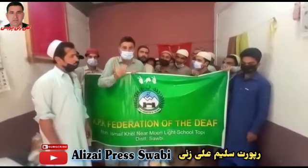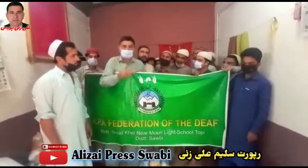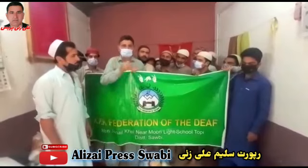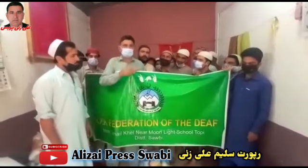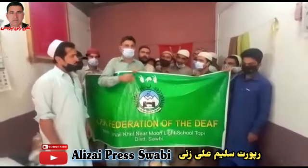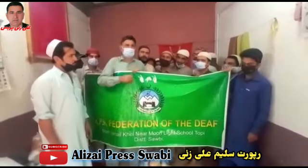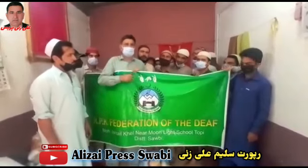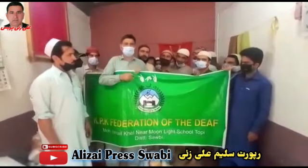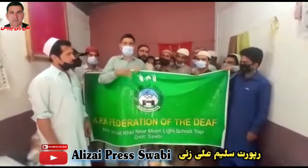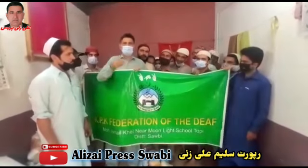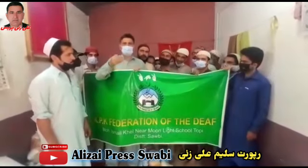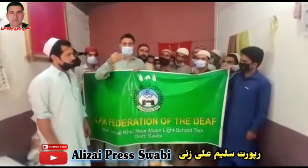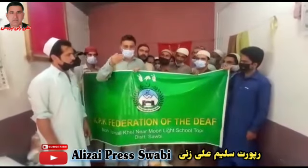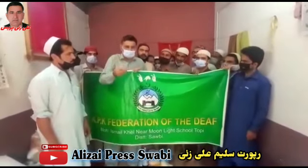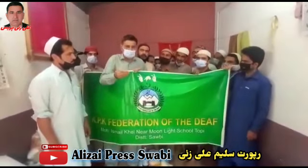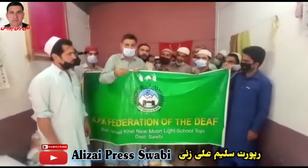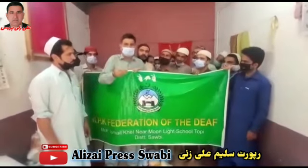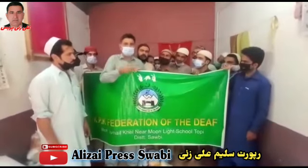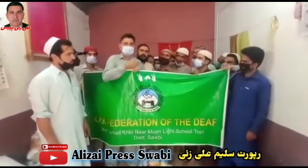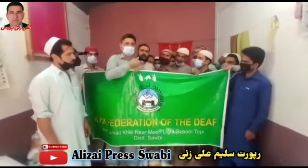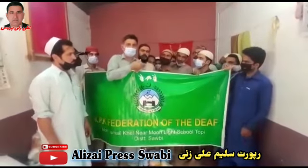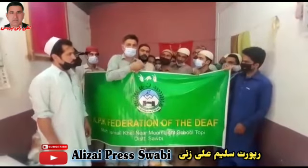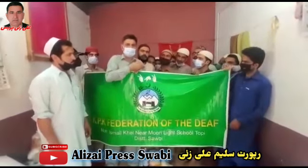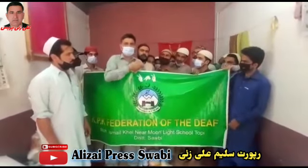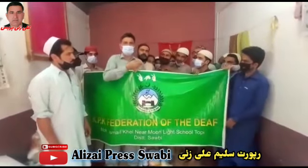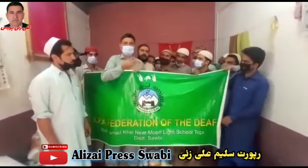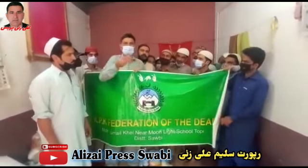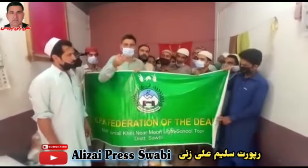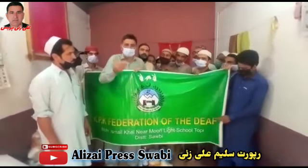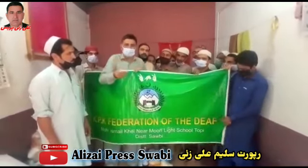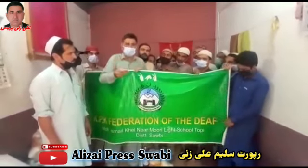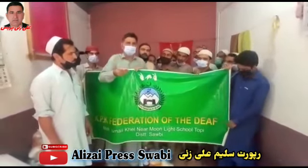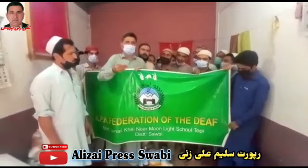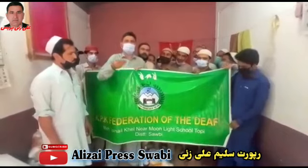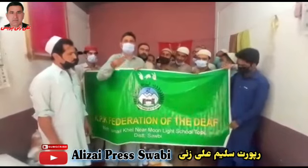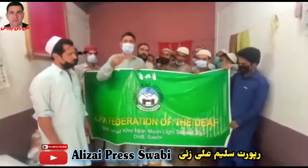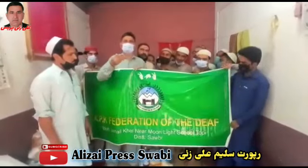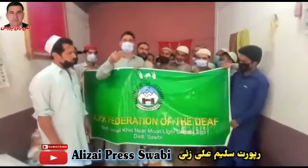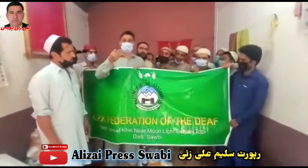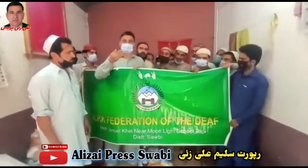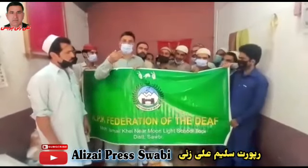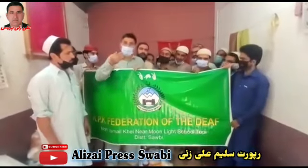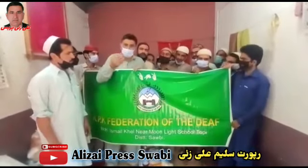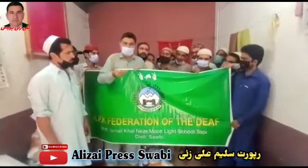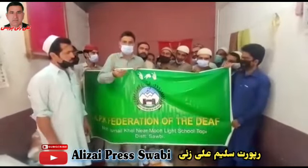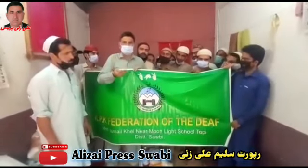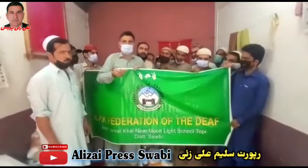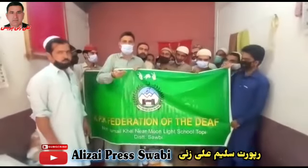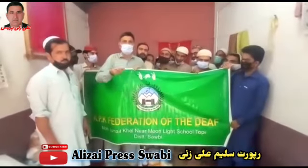پیکج ورکړو. نو حکومت له هم پکار دي چې دا خو ګونګیان دي، د دی دا د معاشري یو اهم حصه ده